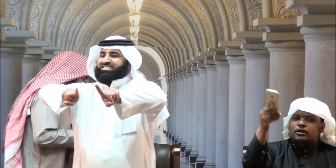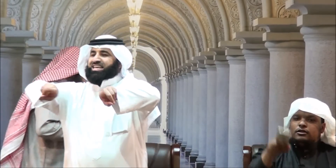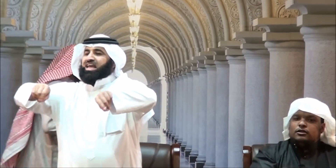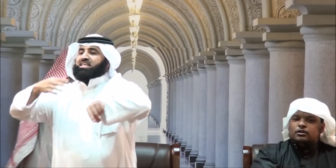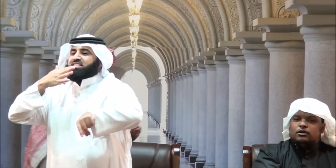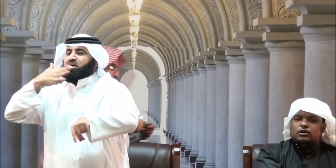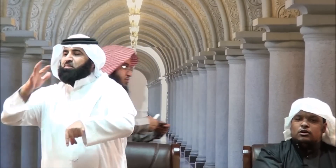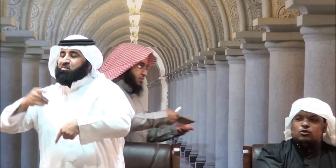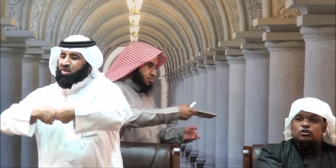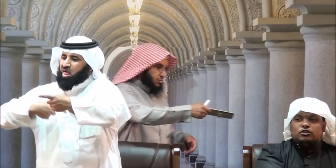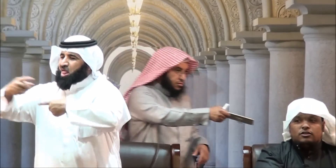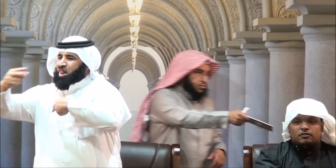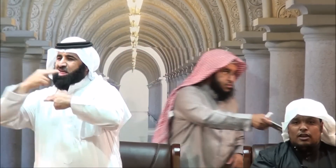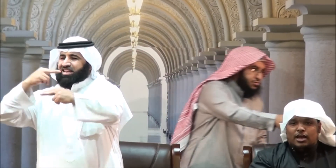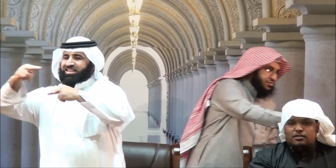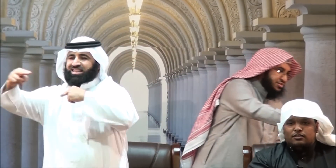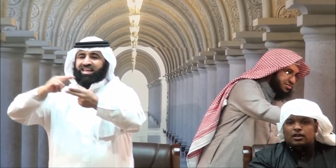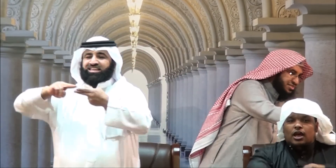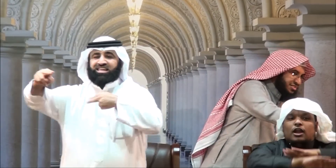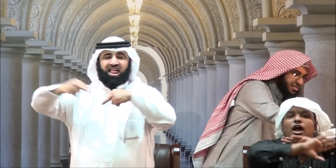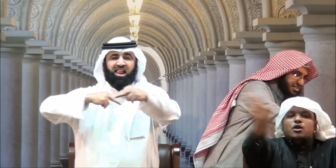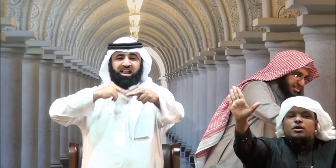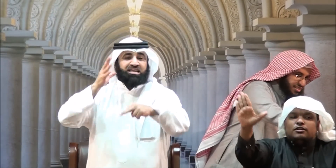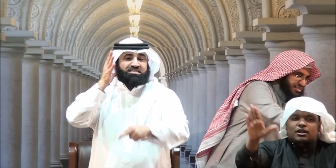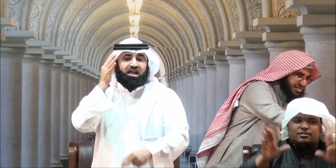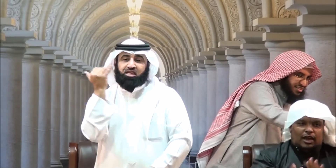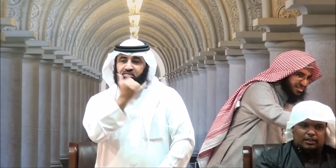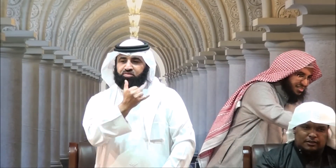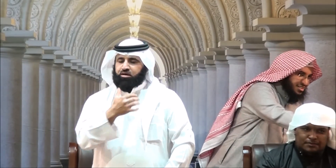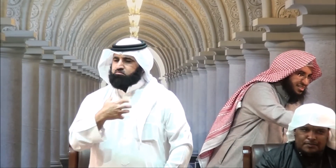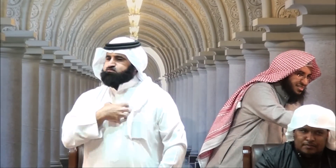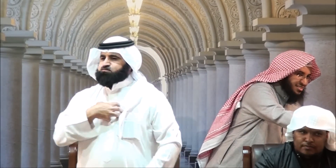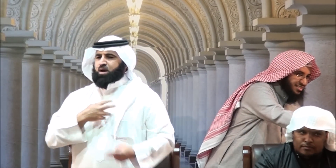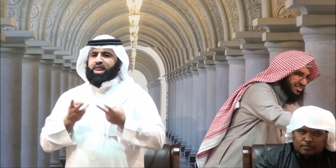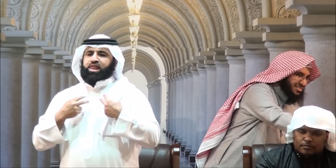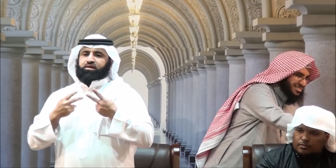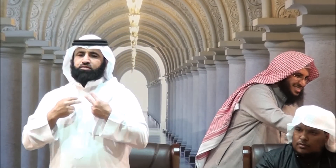بالجوال وتترك الصلاه، لا يمكن تلقى السعاده.